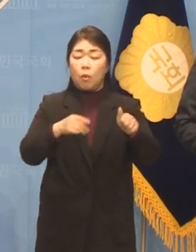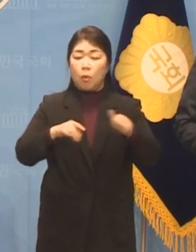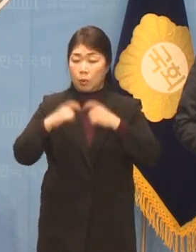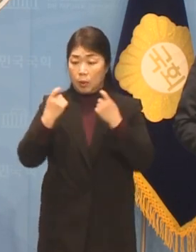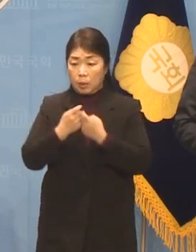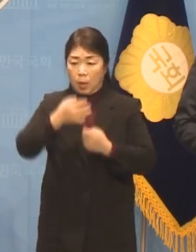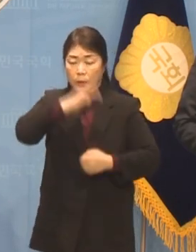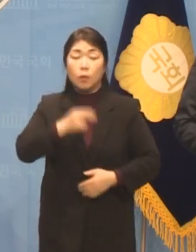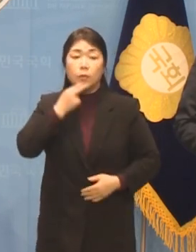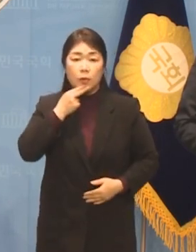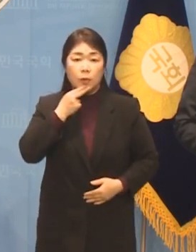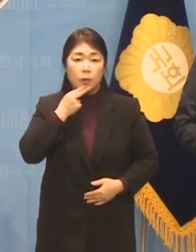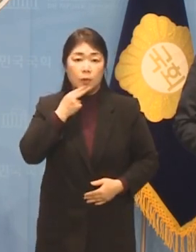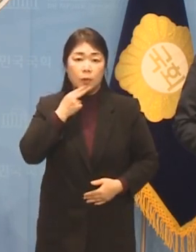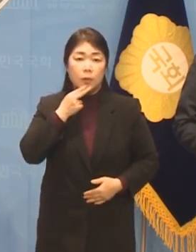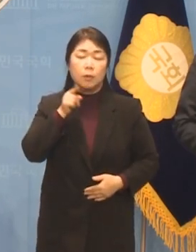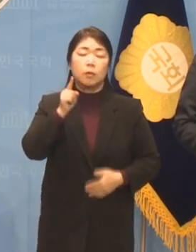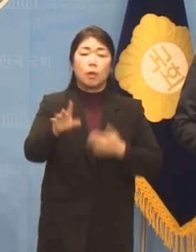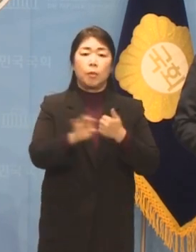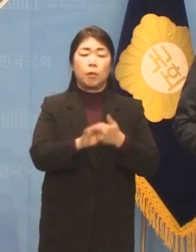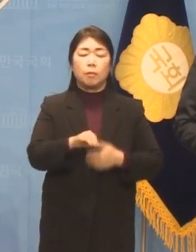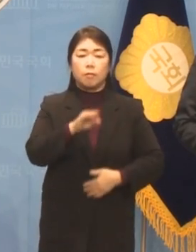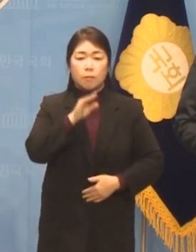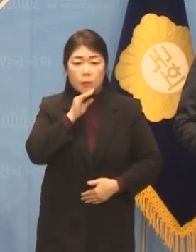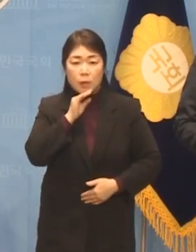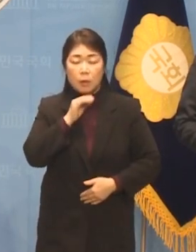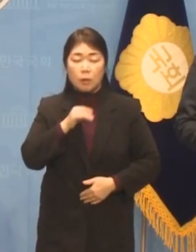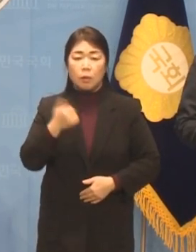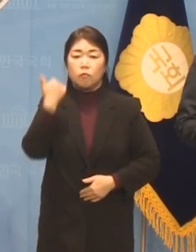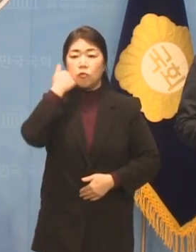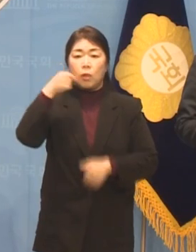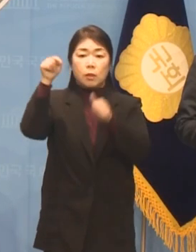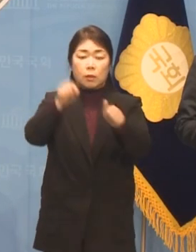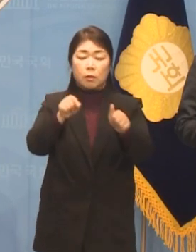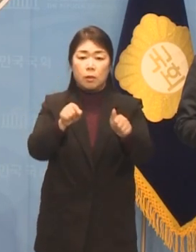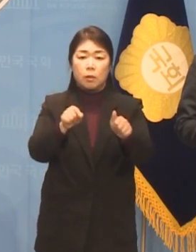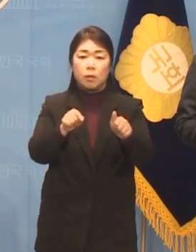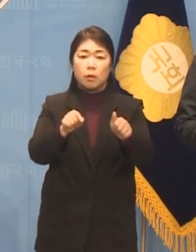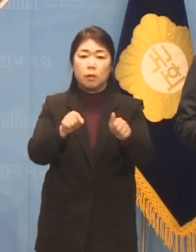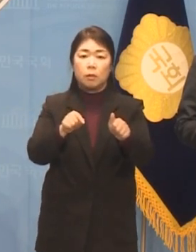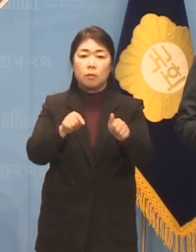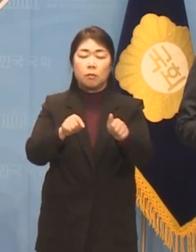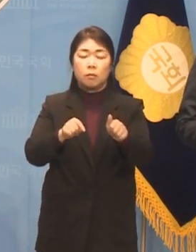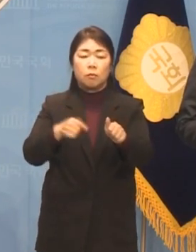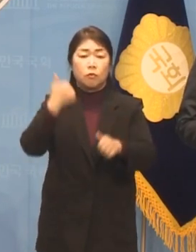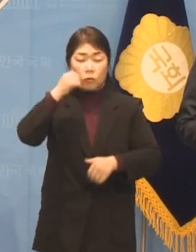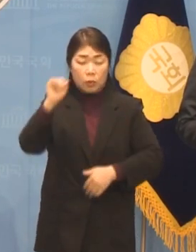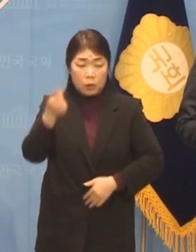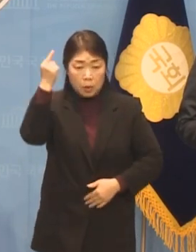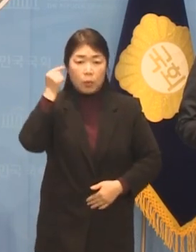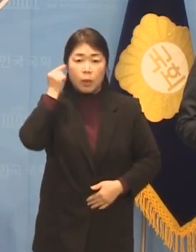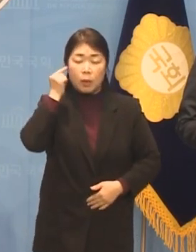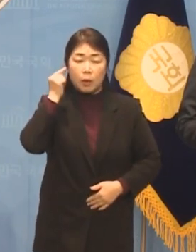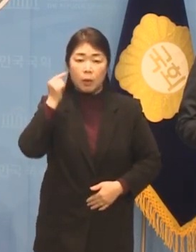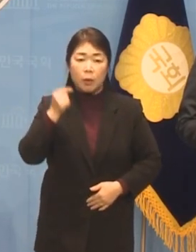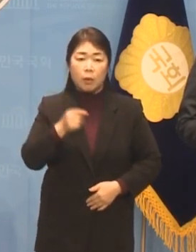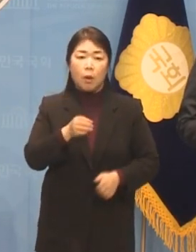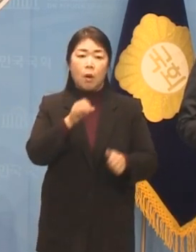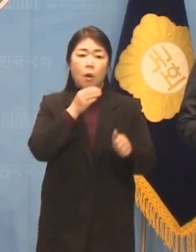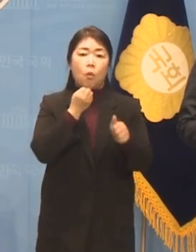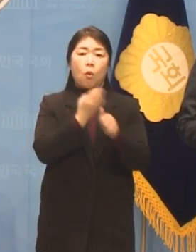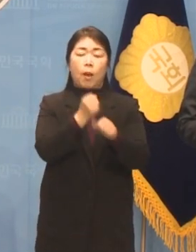고발 사주의 배후와 몸통을 밝혀야 합니다. 고발 사주를 해야만 했던 자,